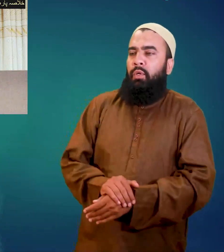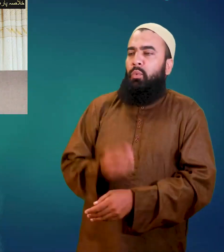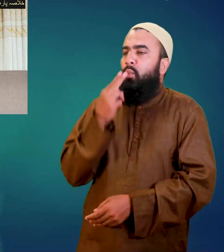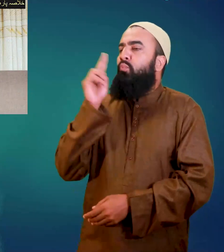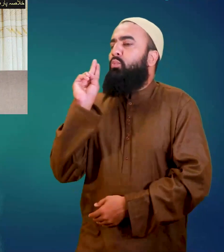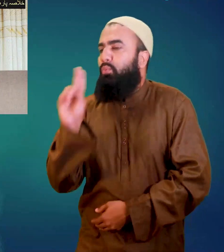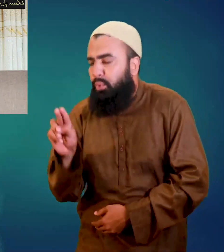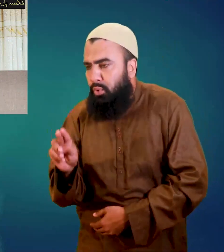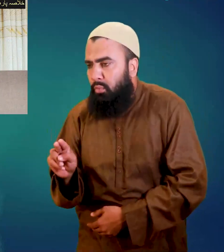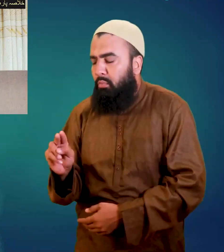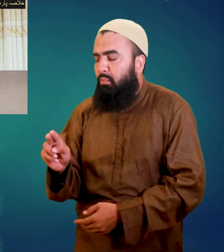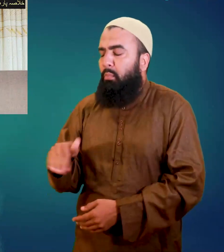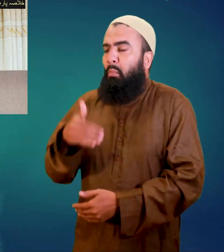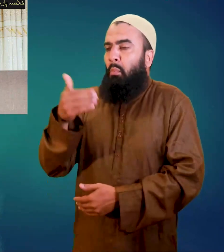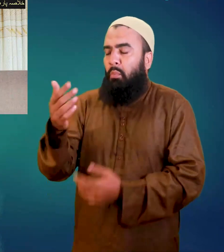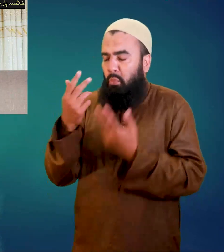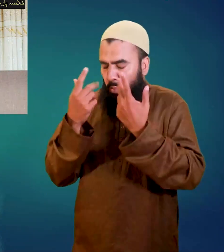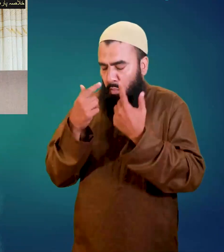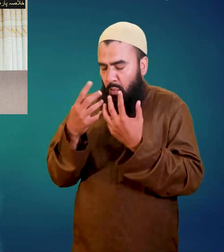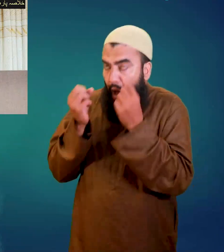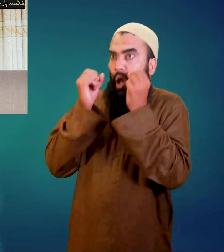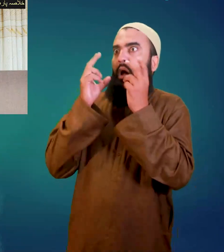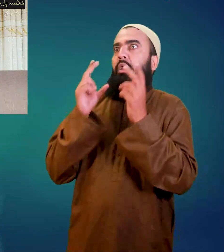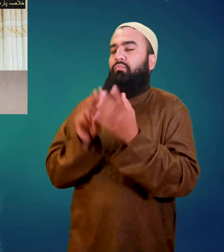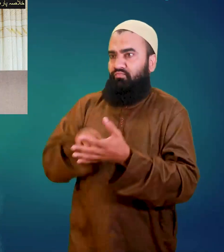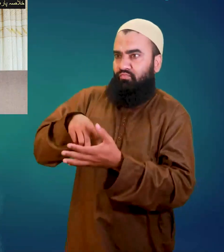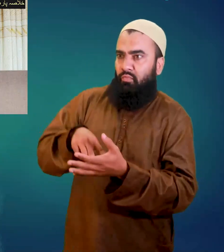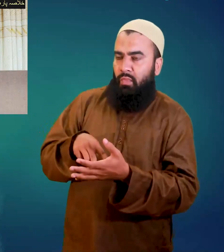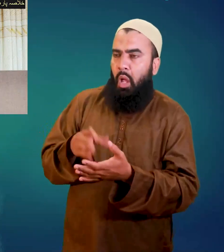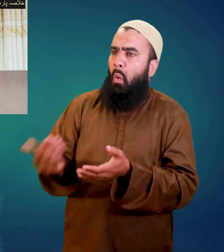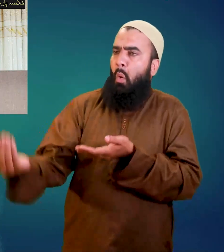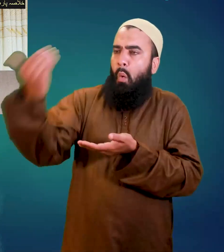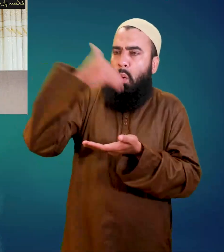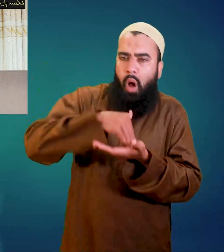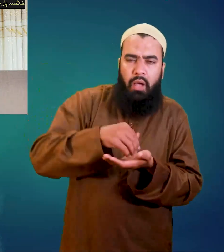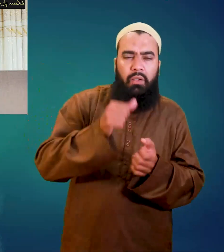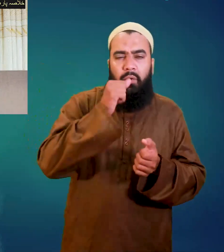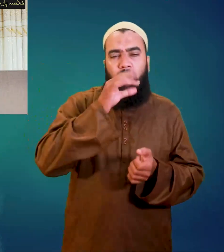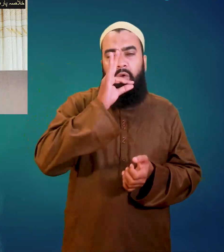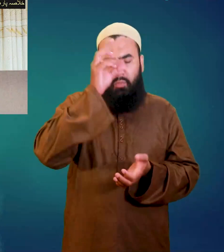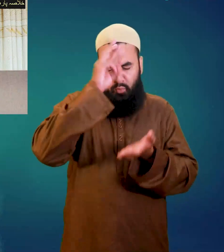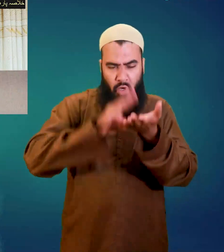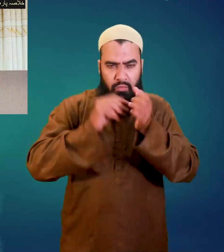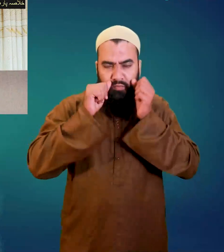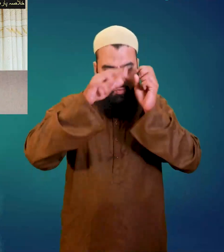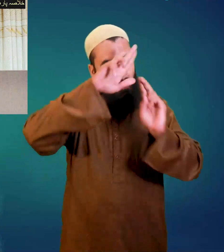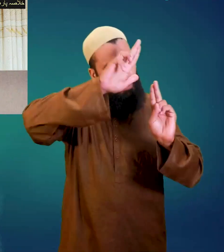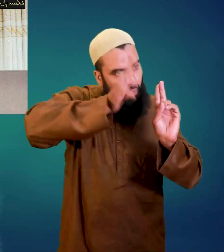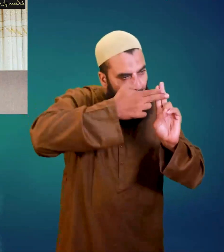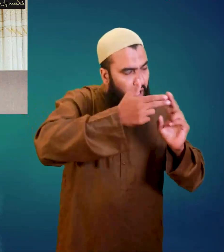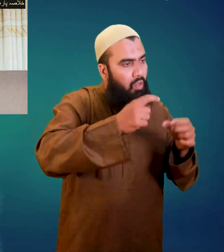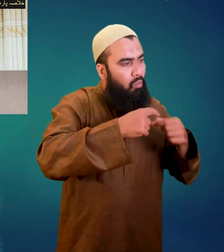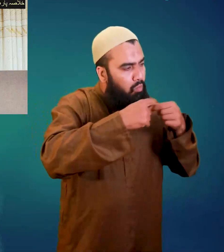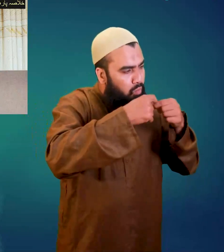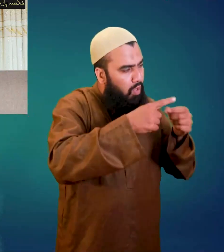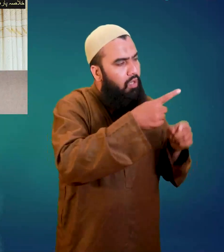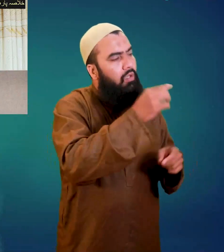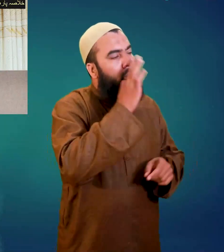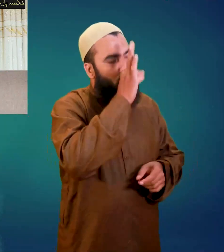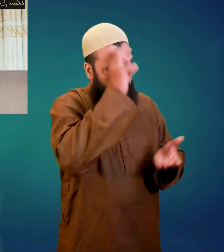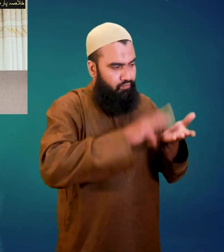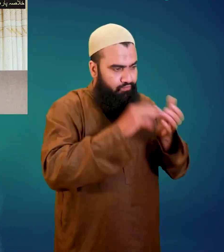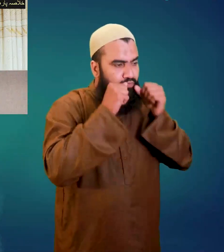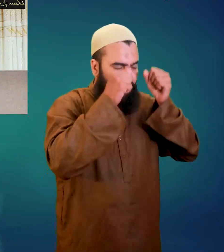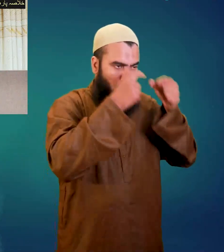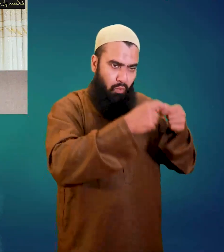پڑھا؟ تو انہوں نے فرمایا کہ میں نے افحسبتم انما خلقناکم سے آخر تک میں نے یہ آیات پڑھی۔ آپ صلی اللہ علیہ